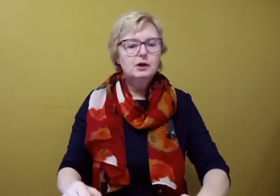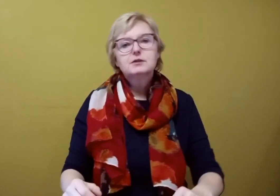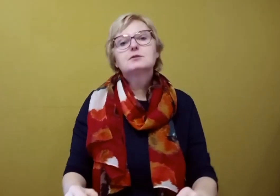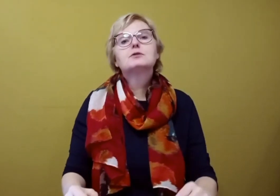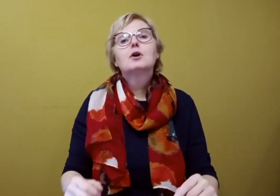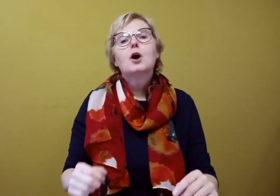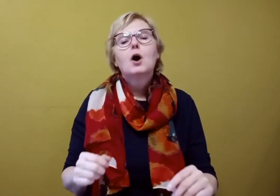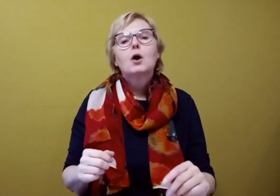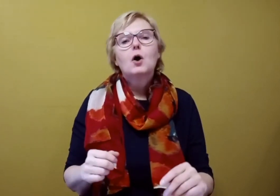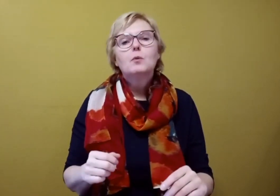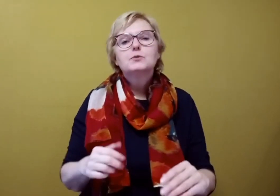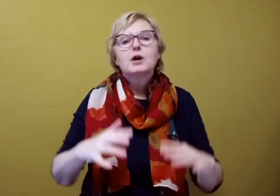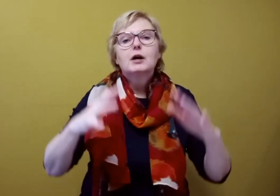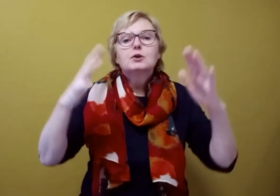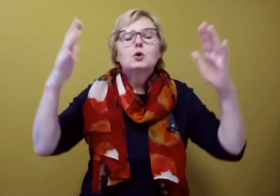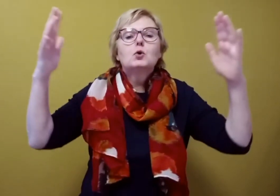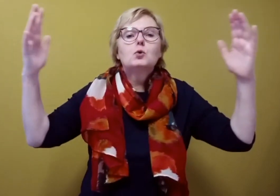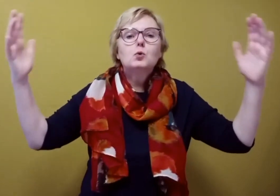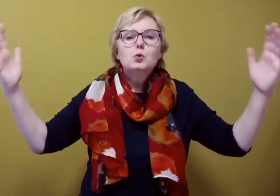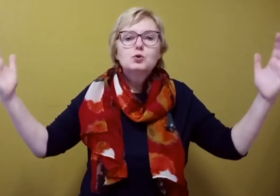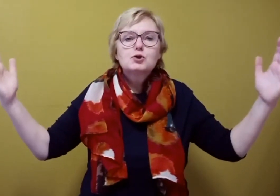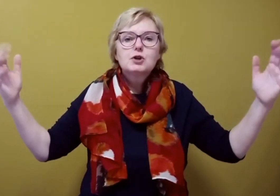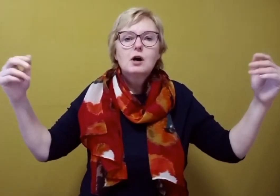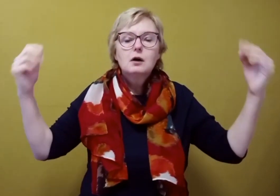Zuerst kommt ein großer,